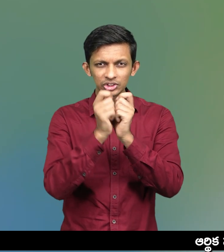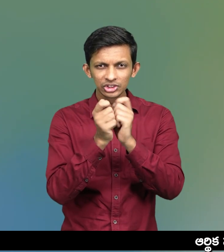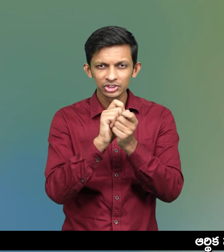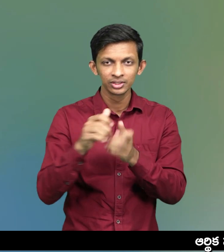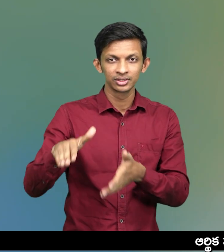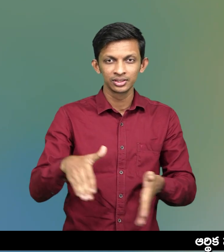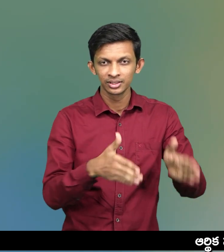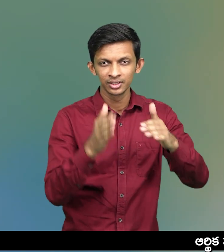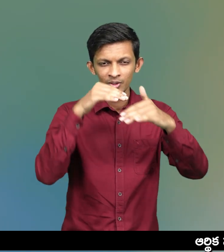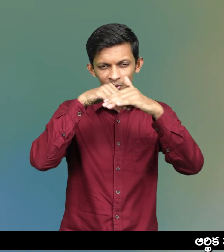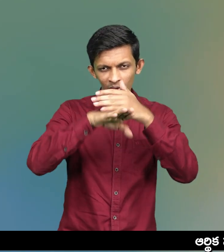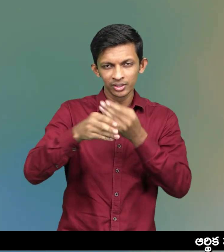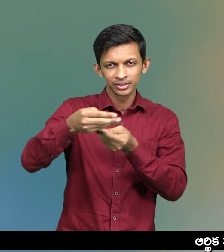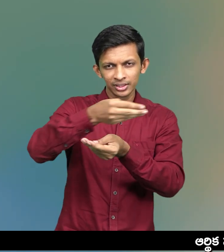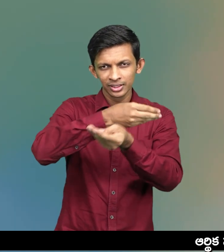ఆర్థిక వ్యవస్థలో నదుల పాత్ర.